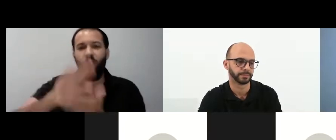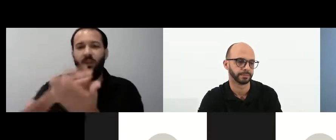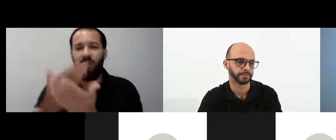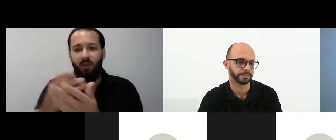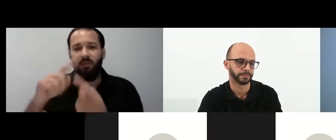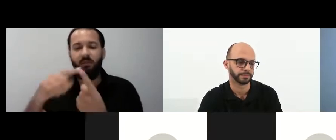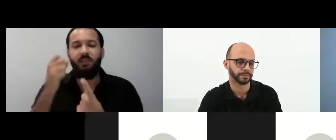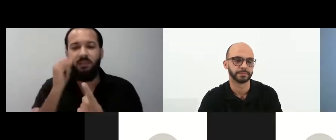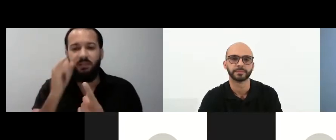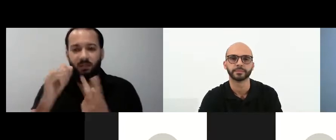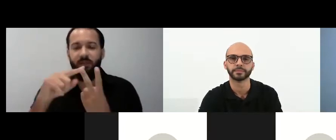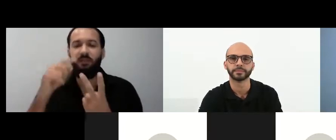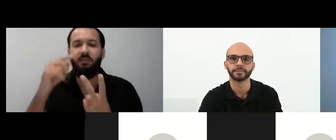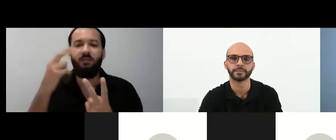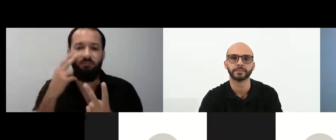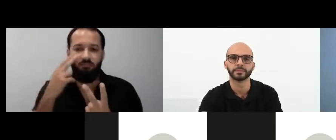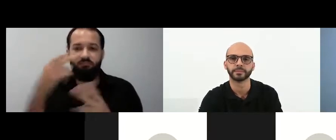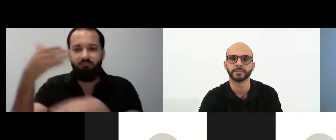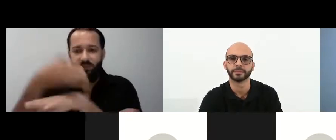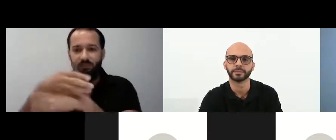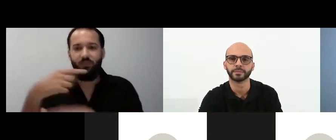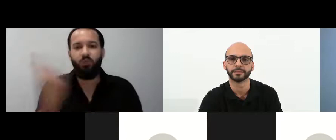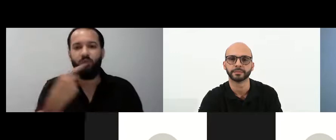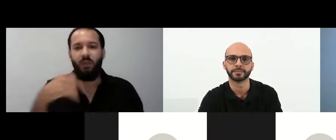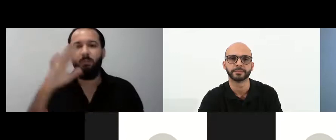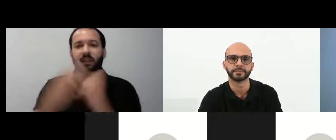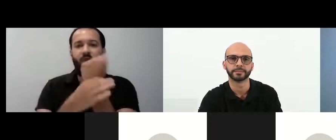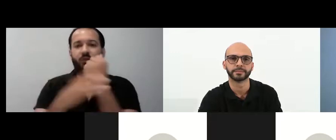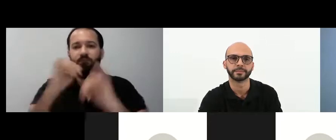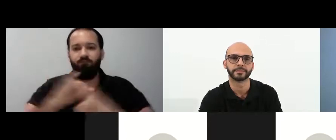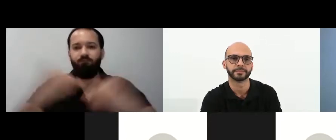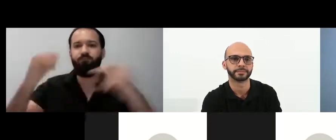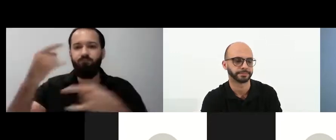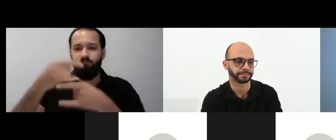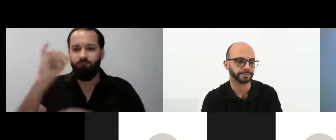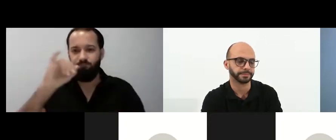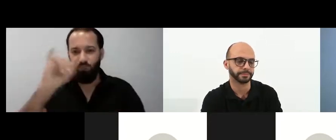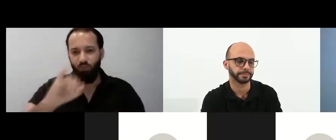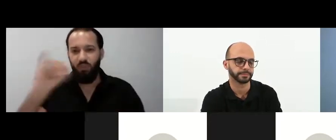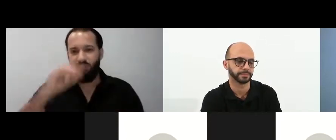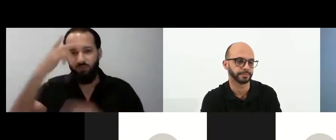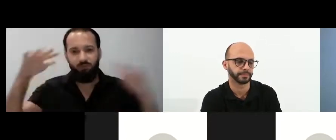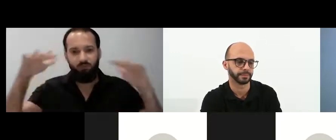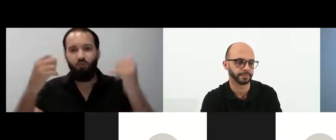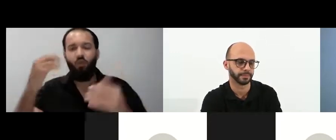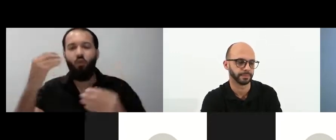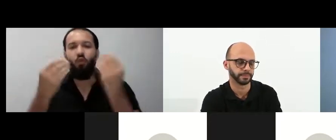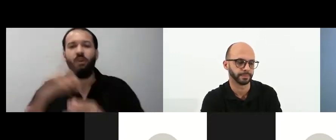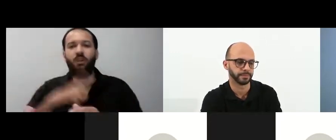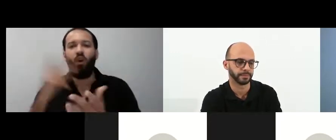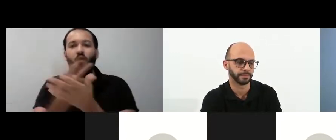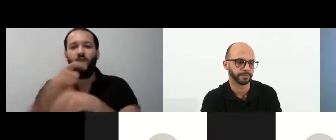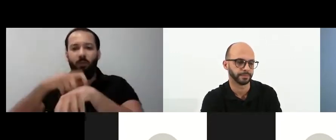modalidade remota. Agradeço também aos intérpretes, a Jamile, ao Manuel por estarem aqui hoje, por terem segurança,